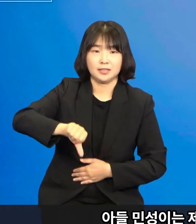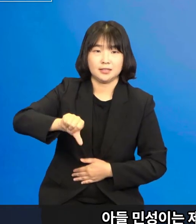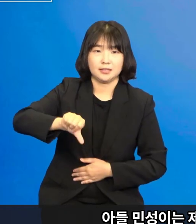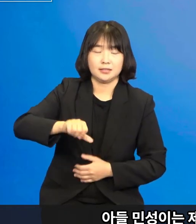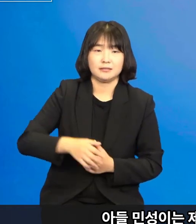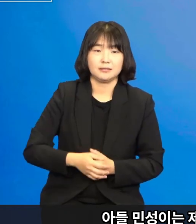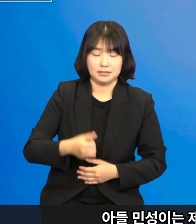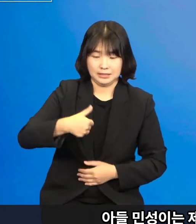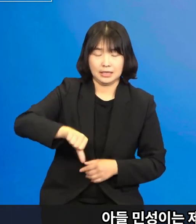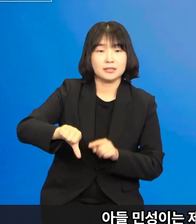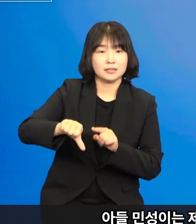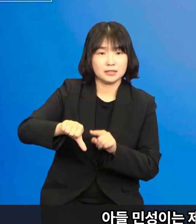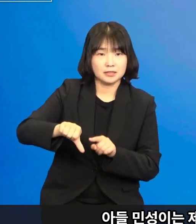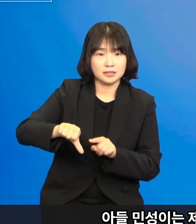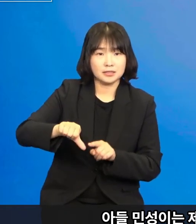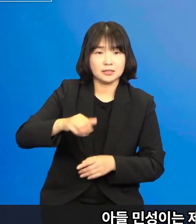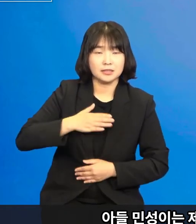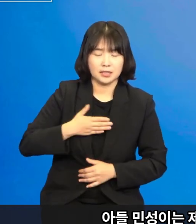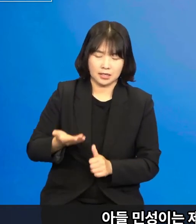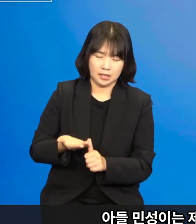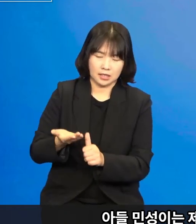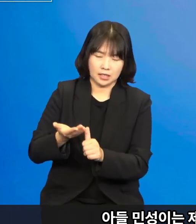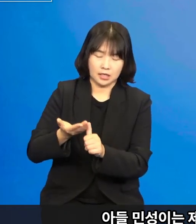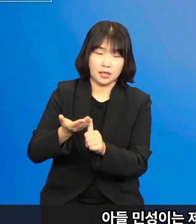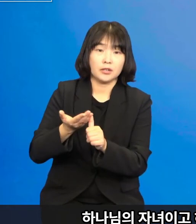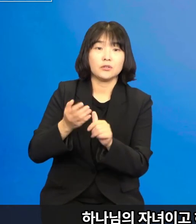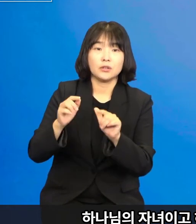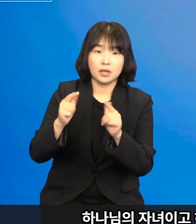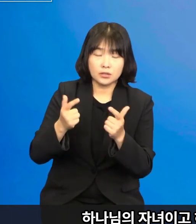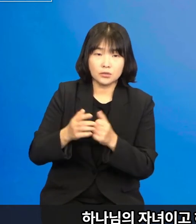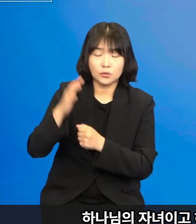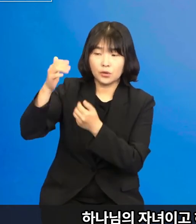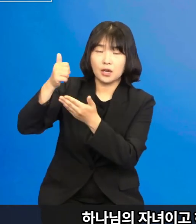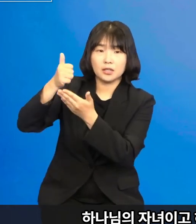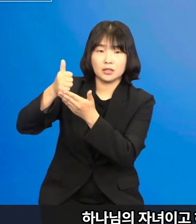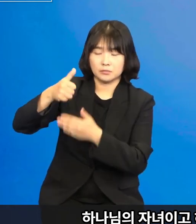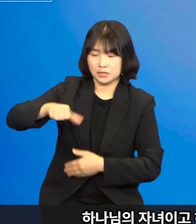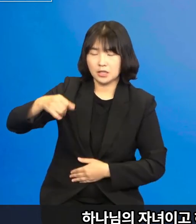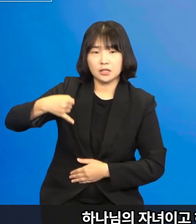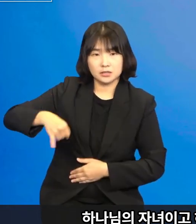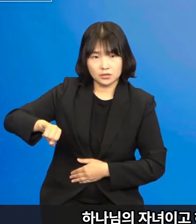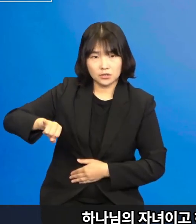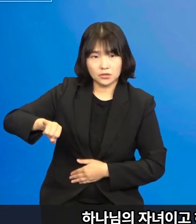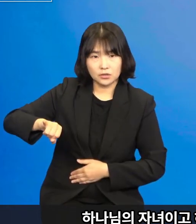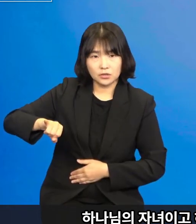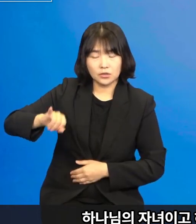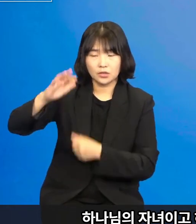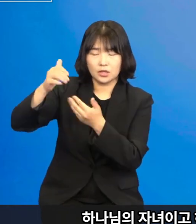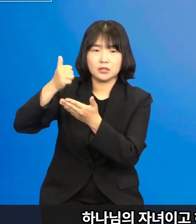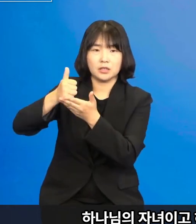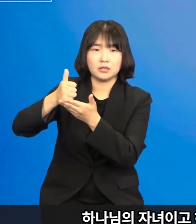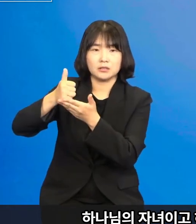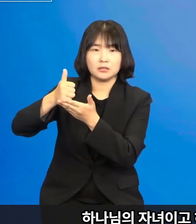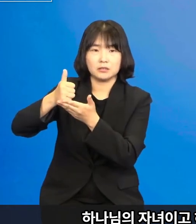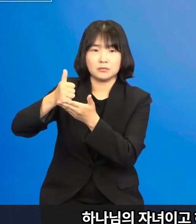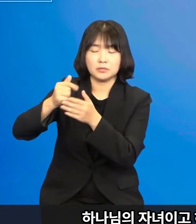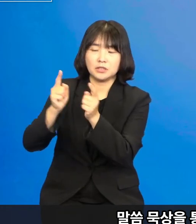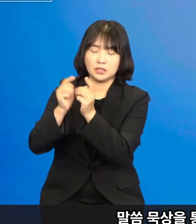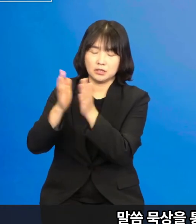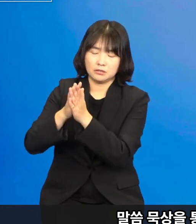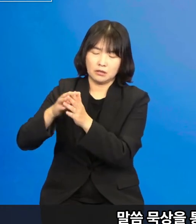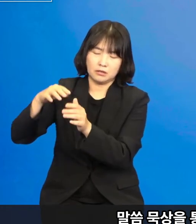아들 민성이는 제가 양육하는 것이 아니라 하나님의 자녀이고 하나님이 주 양육자이신